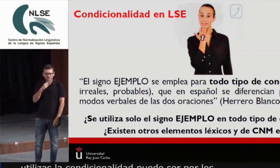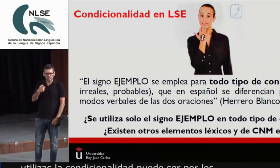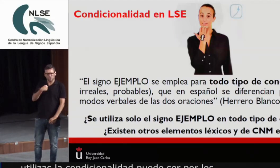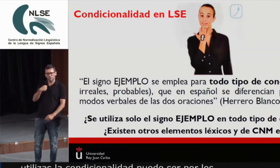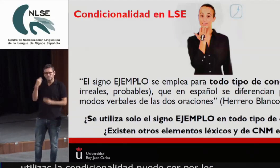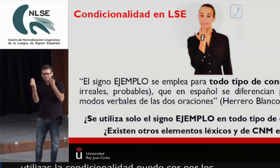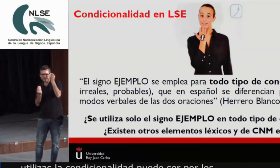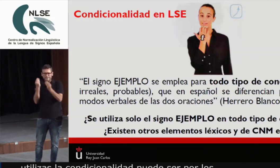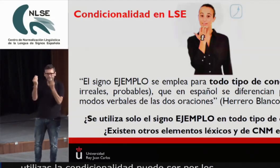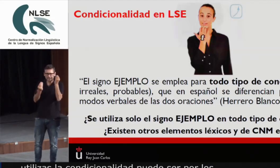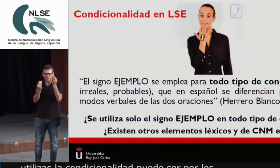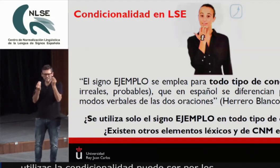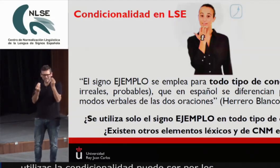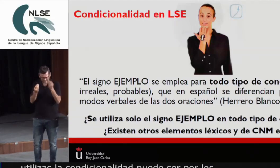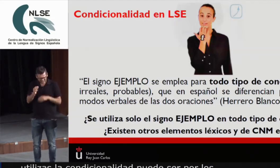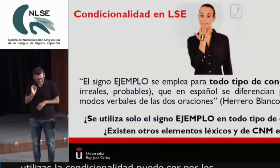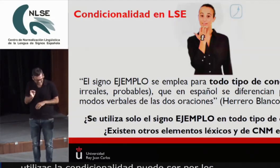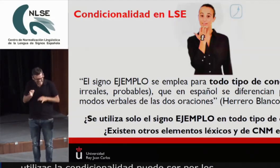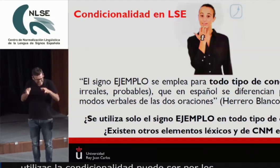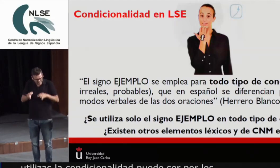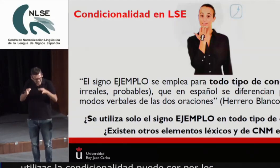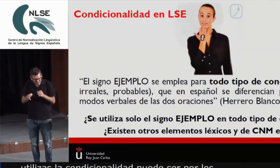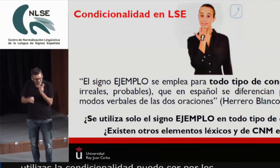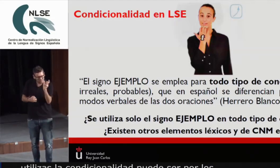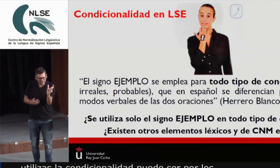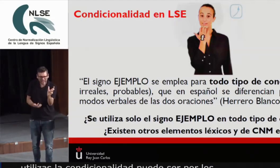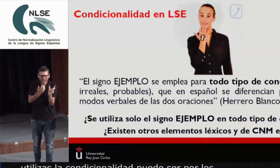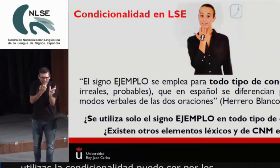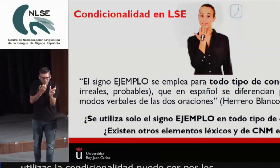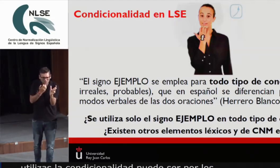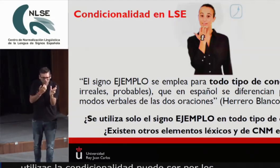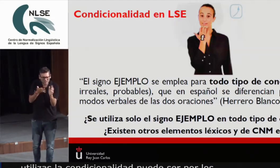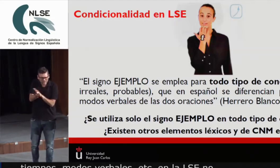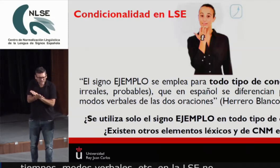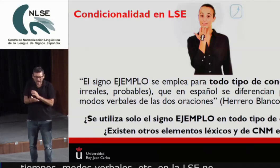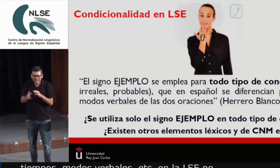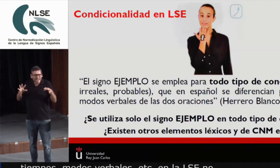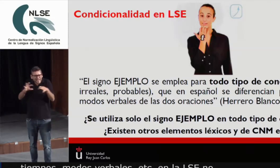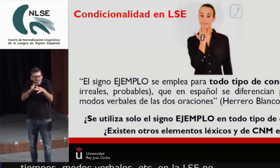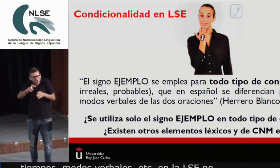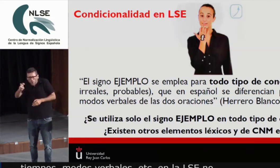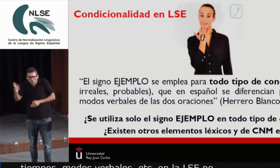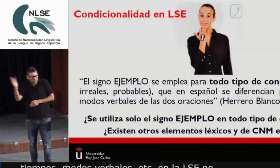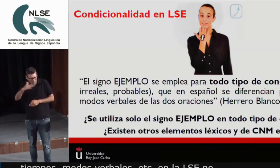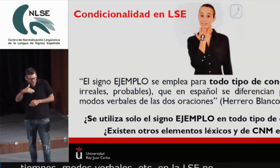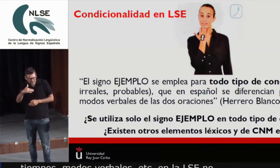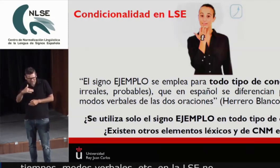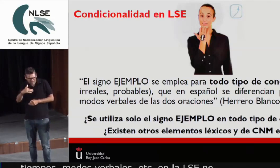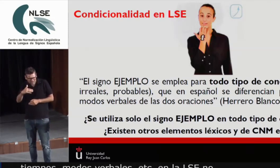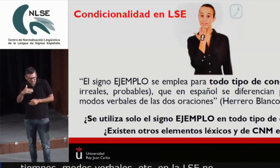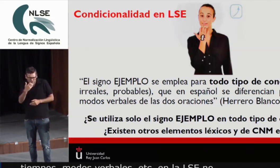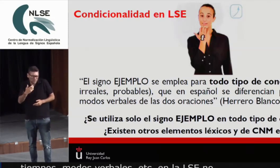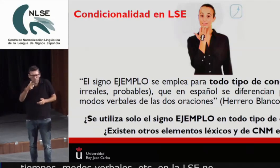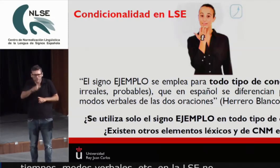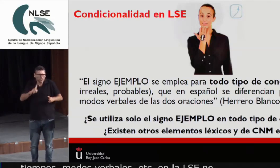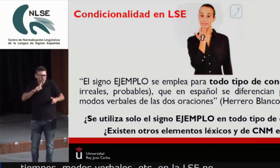condicional ejemplo. Nizar y yo, ante esa afirmación, nos planteábamos una pregunta: si